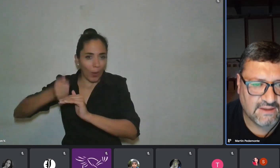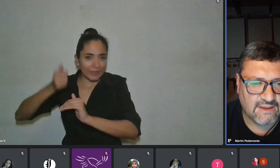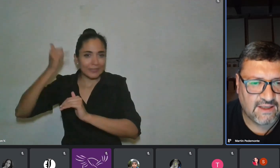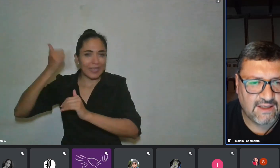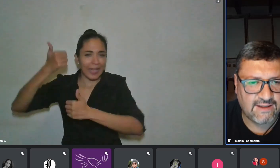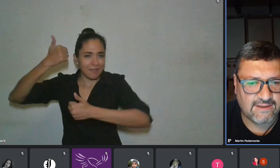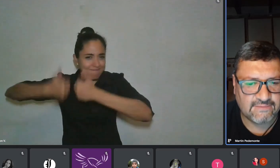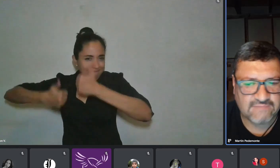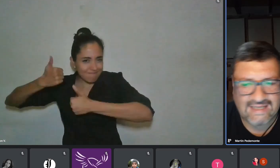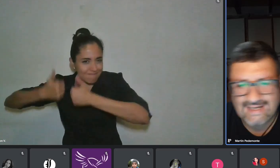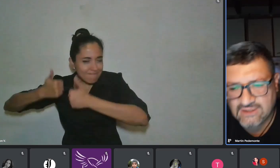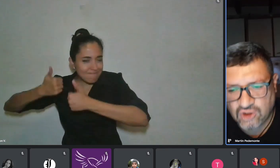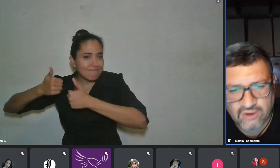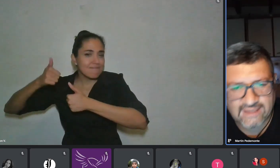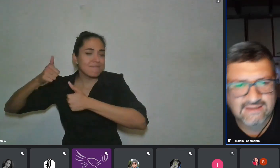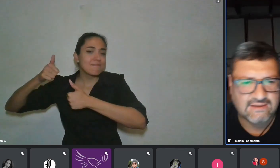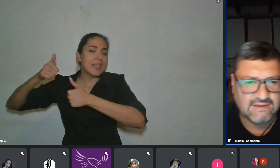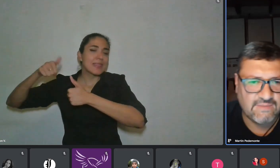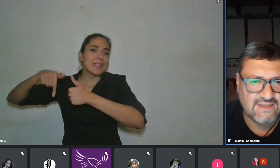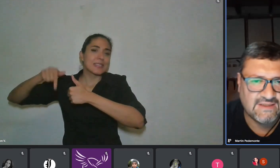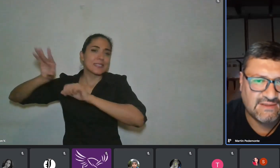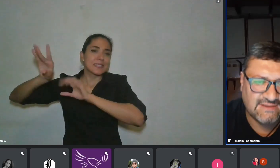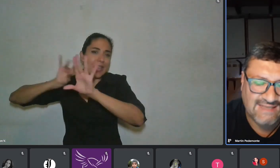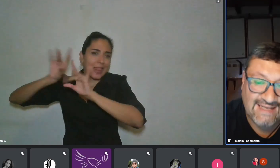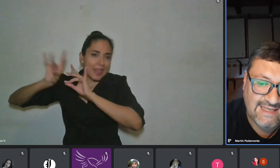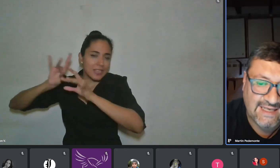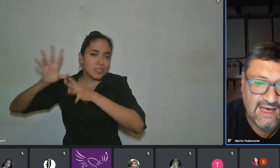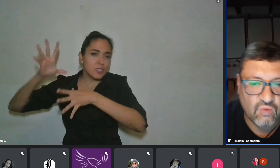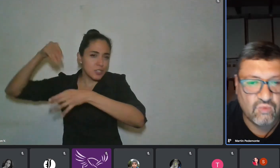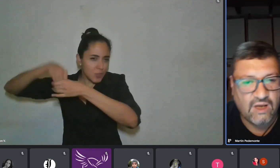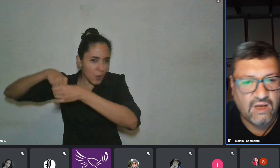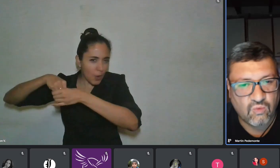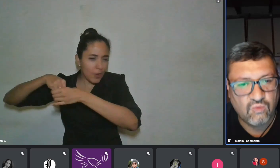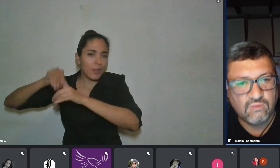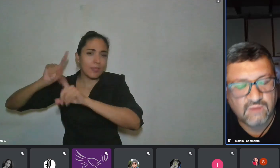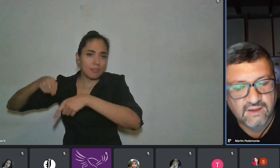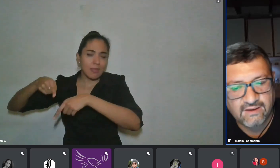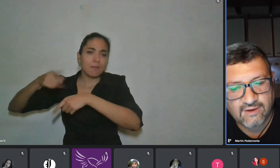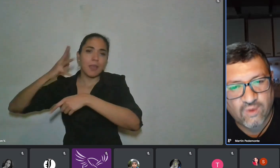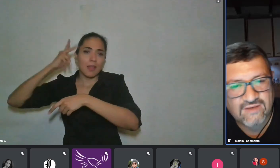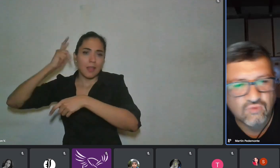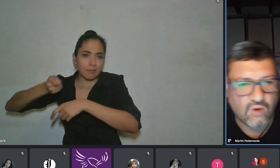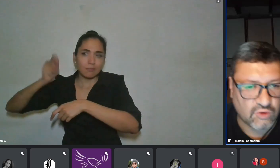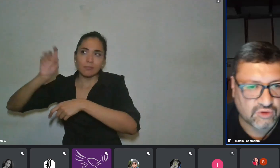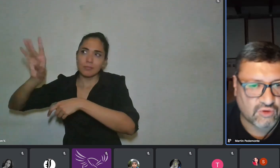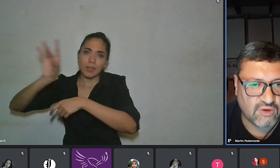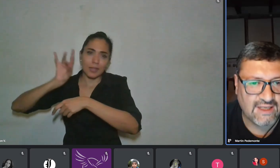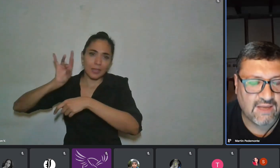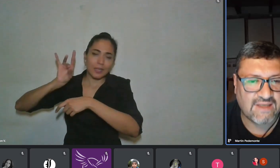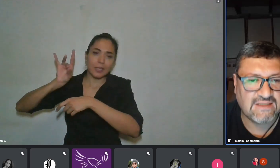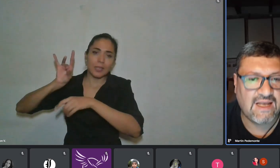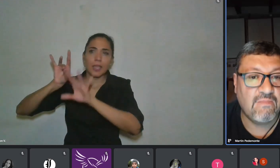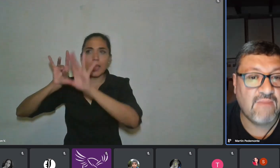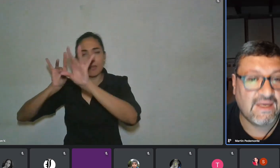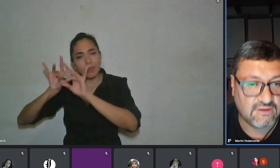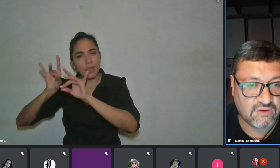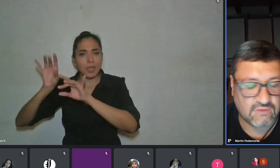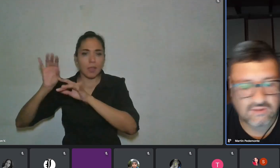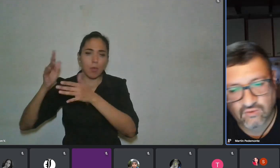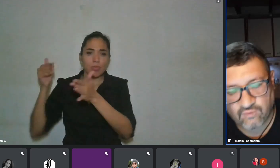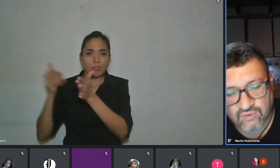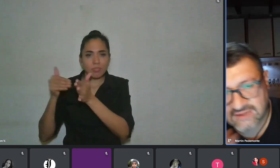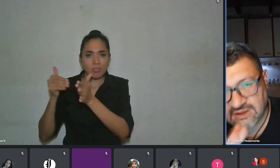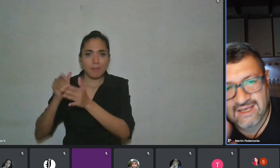también elecciones, se elige a un juez o a otro en base al